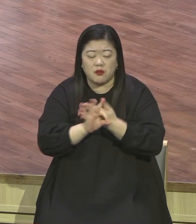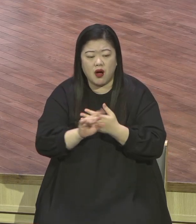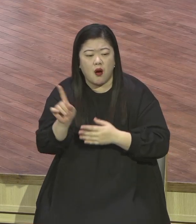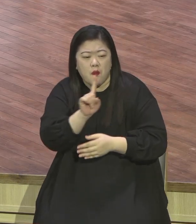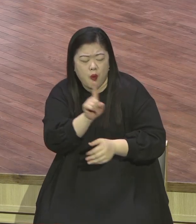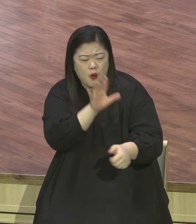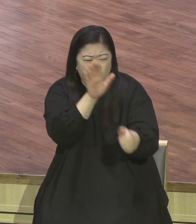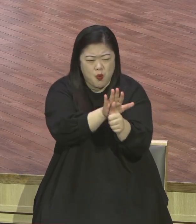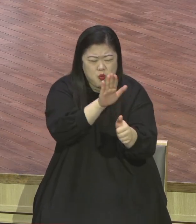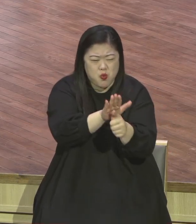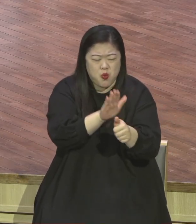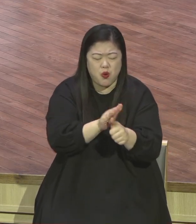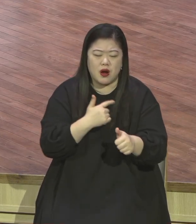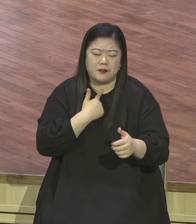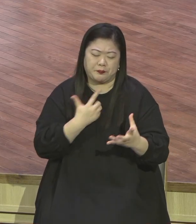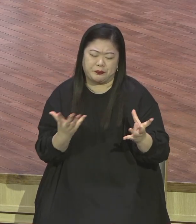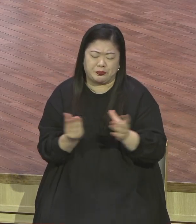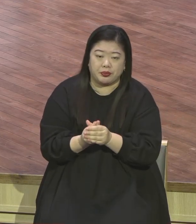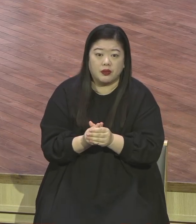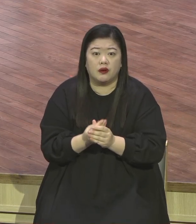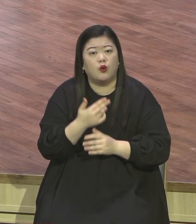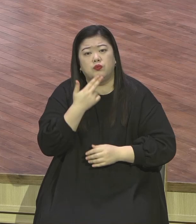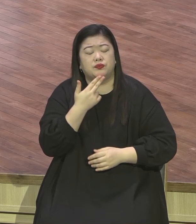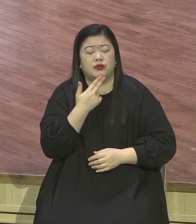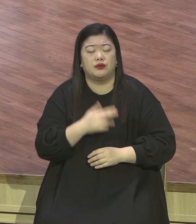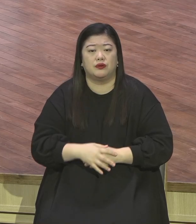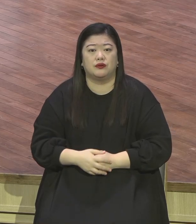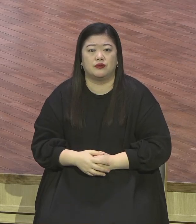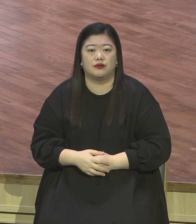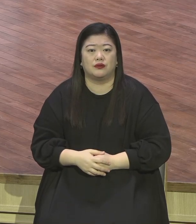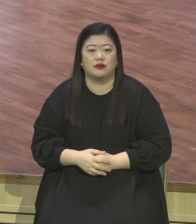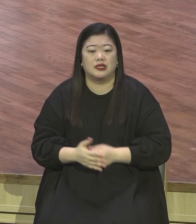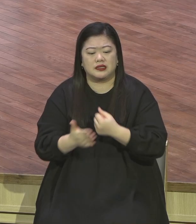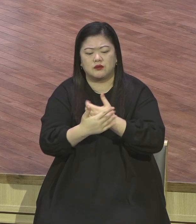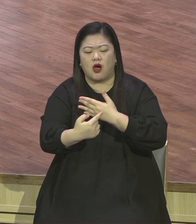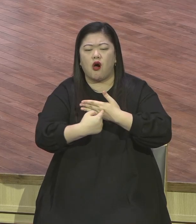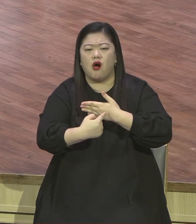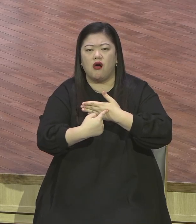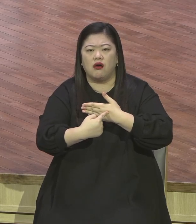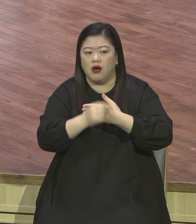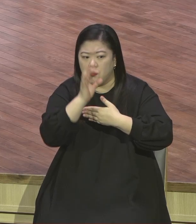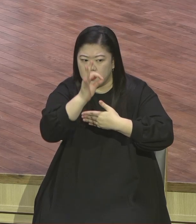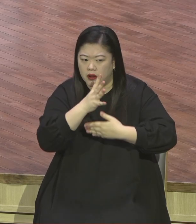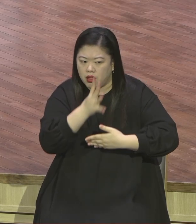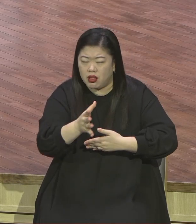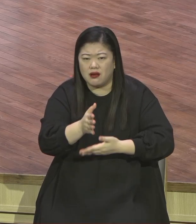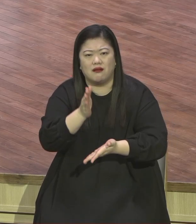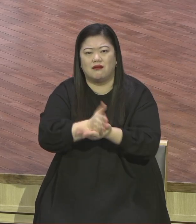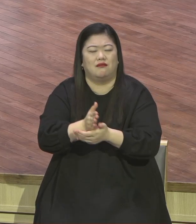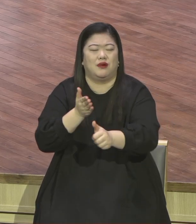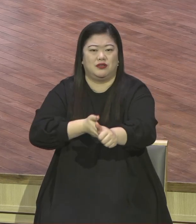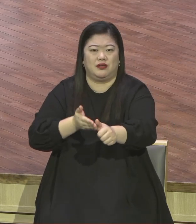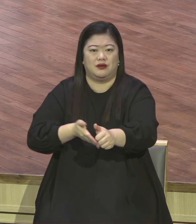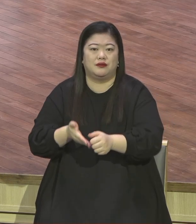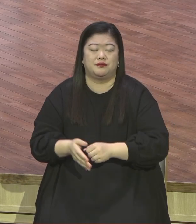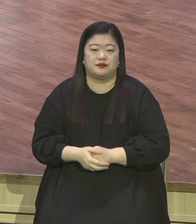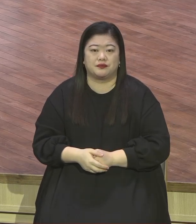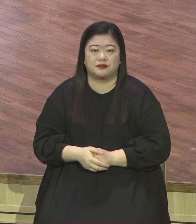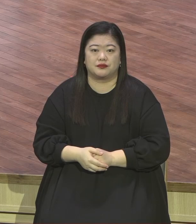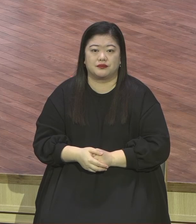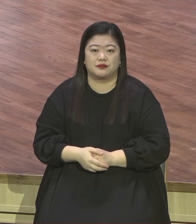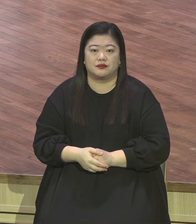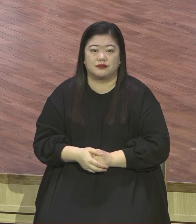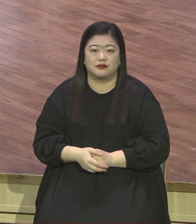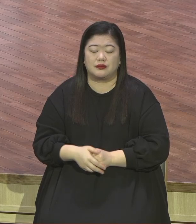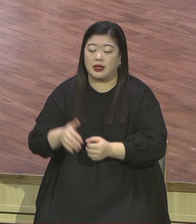가면 속고 있단 말이에요 그런데 속으면 안 된단 말이에요 하나님 떠난 인생은요 아무리 문제가